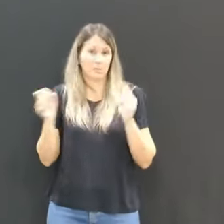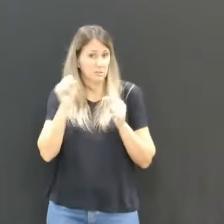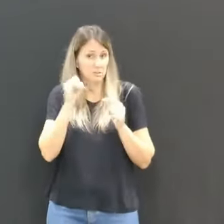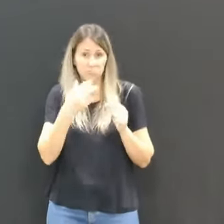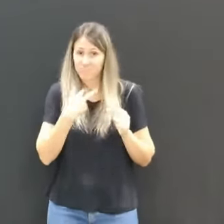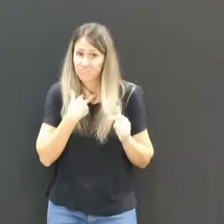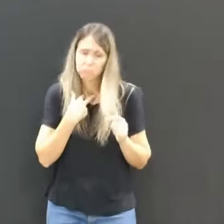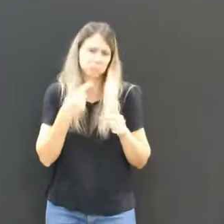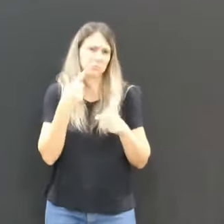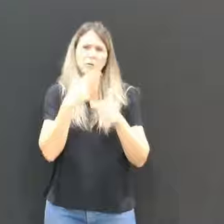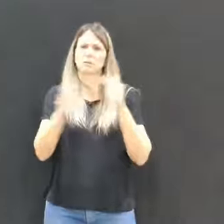tem problema.